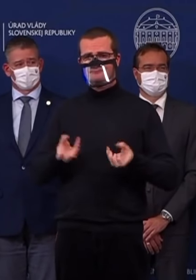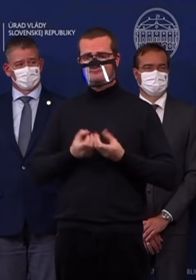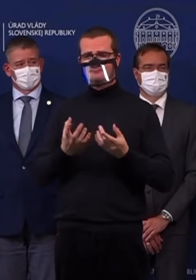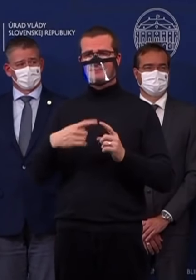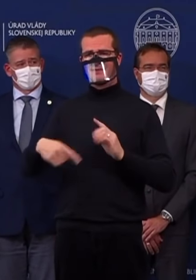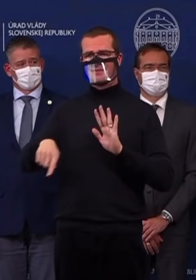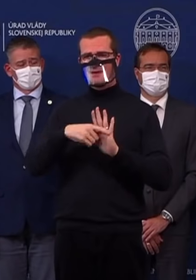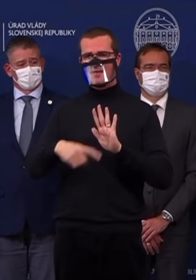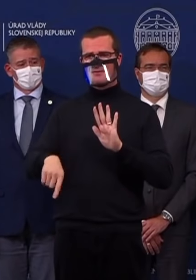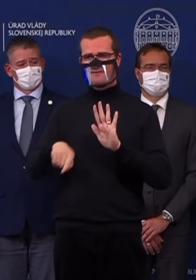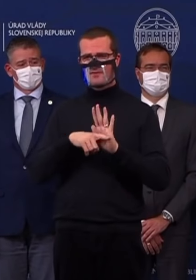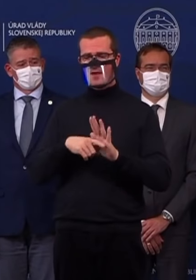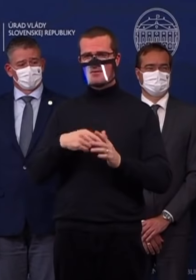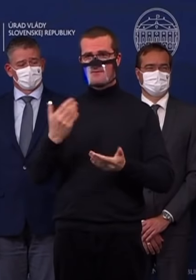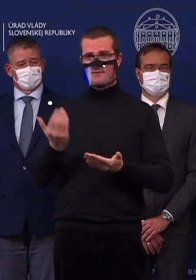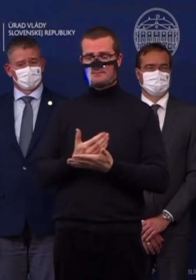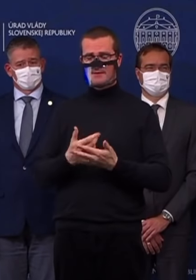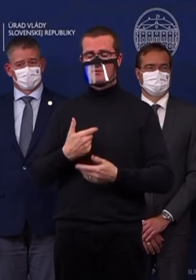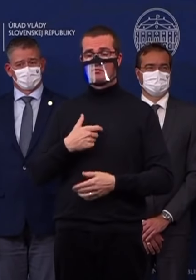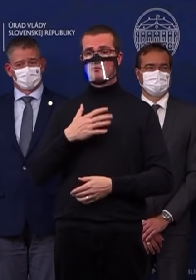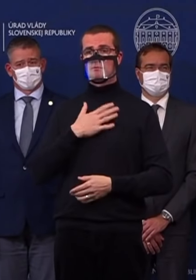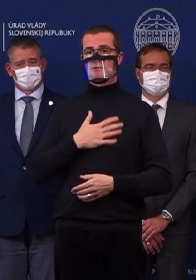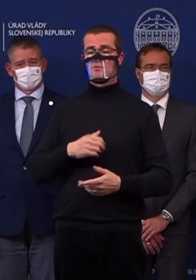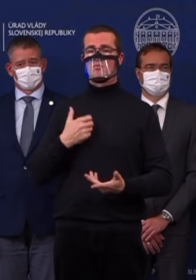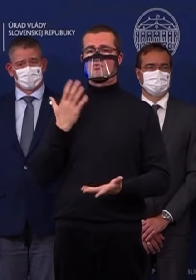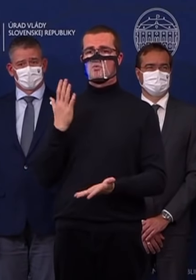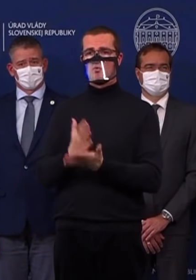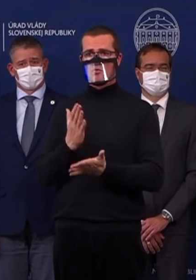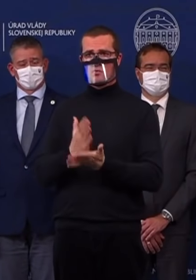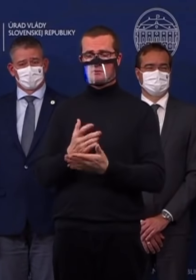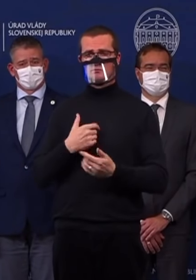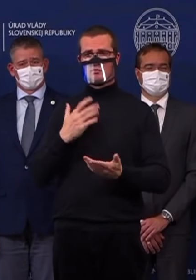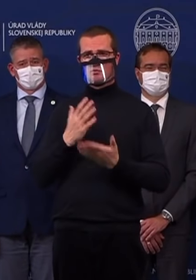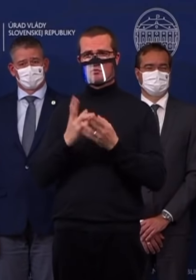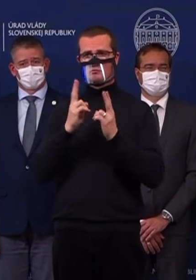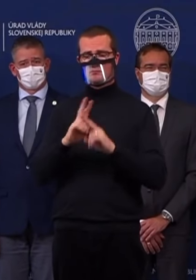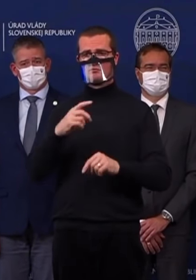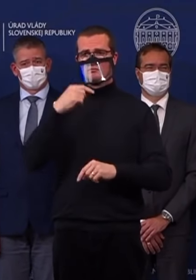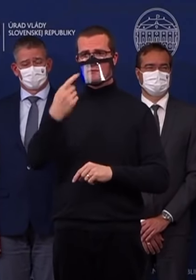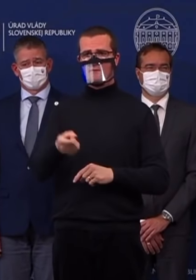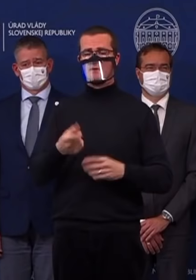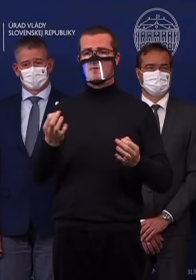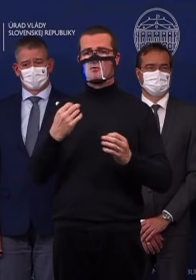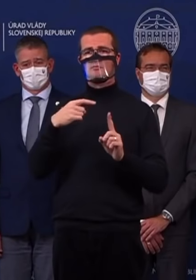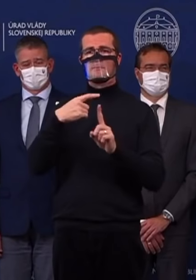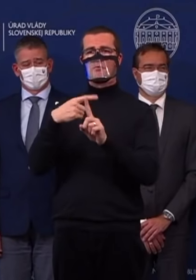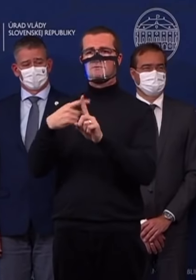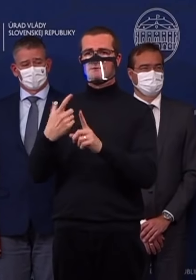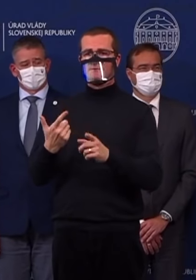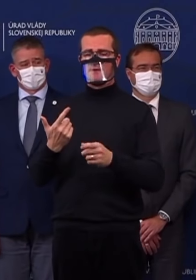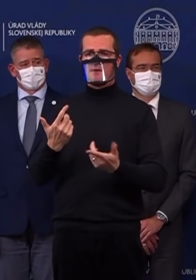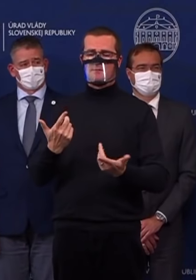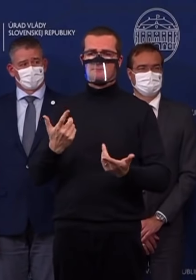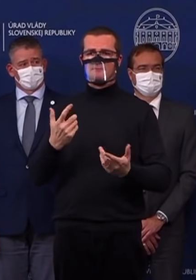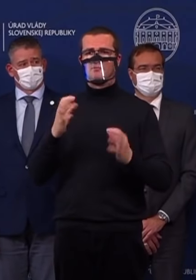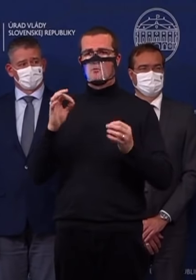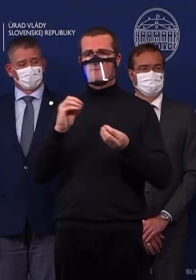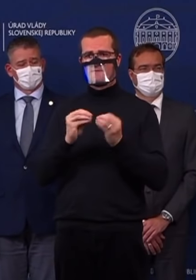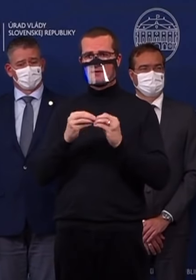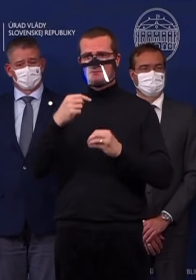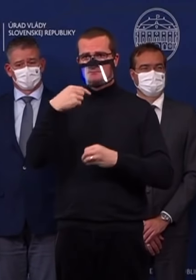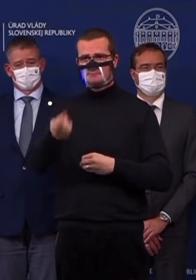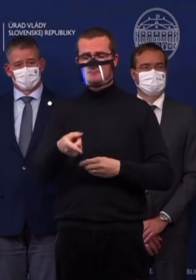správy. Som rád, že po dlhom čase môžeme povedať niečo pozitívne a mohli by